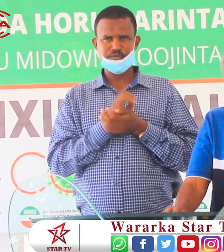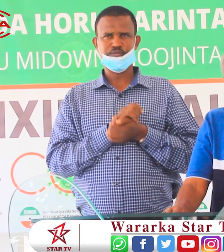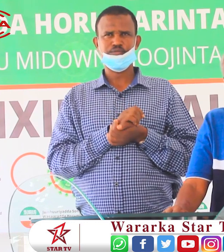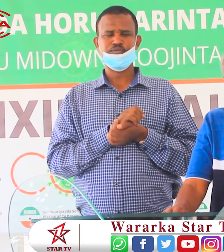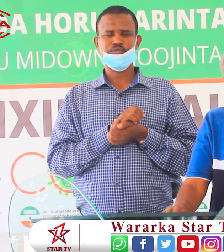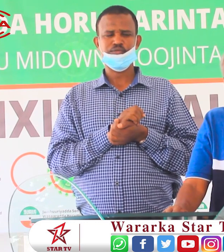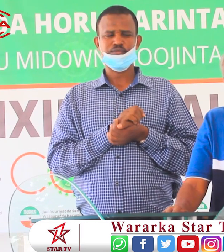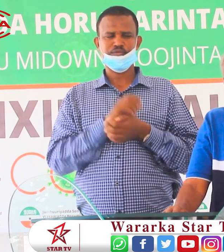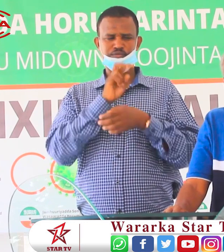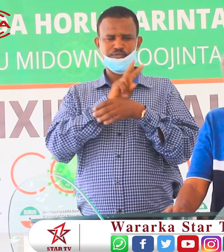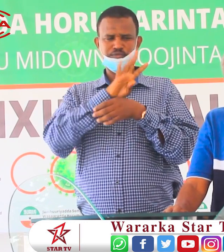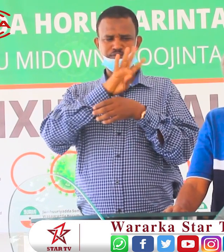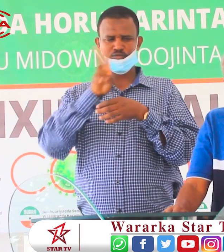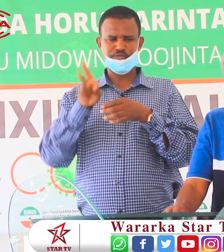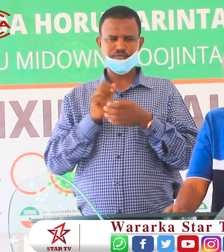24 saacadood ee u dambeeyay